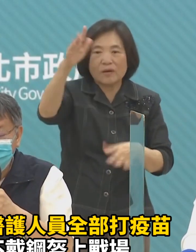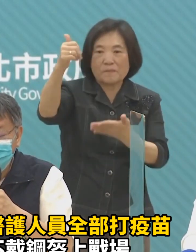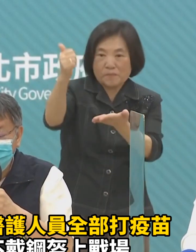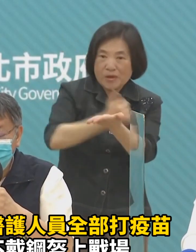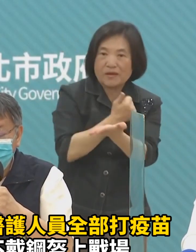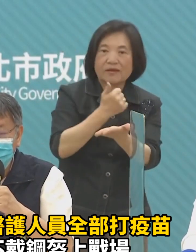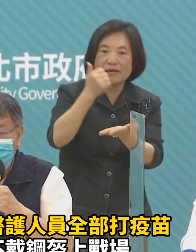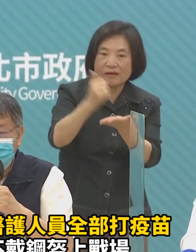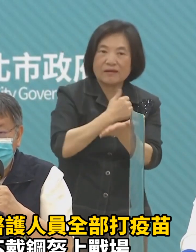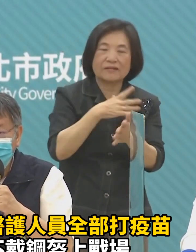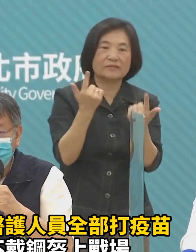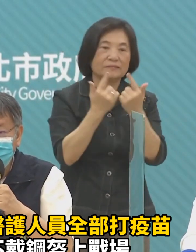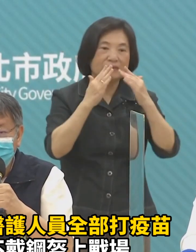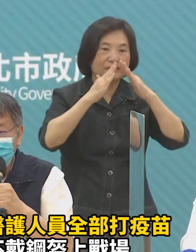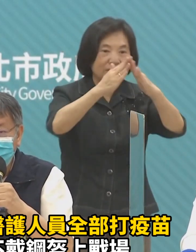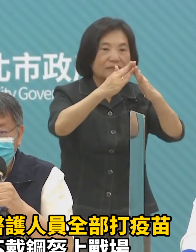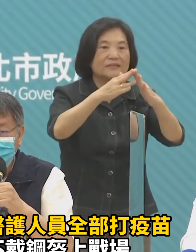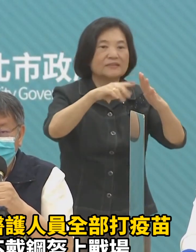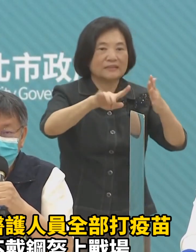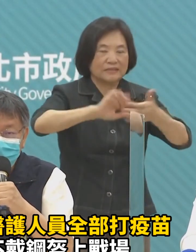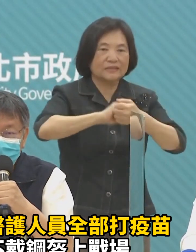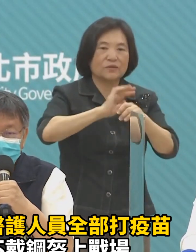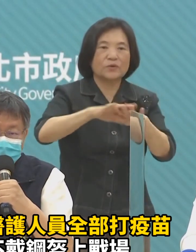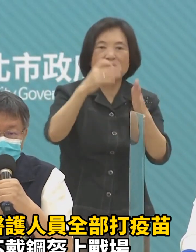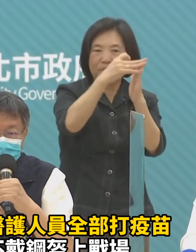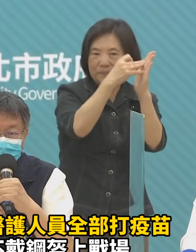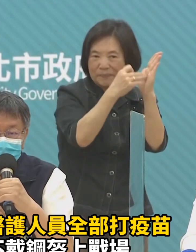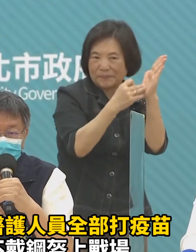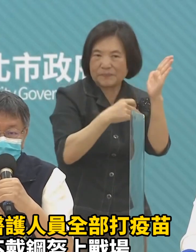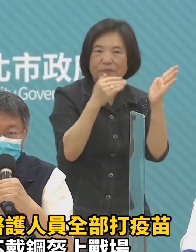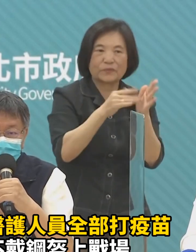政府会对这些该打的，我们用造册的方式，